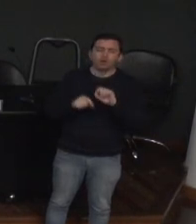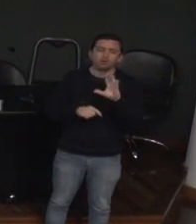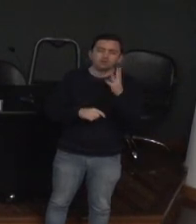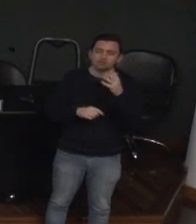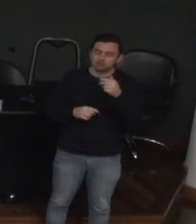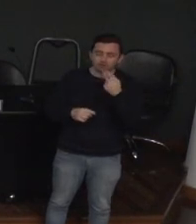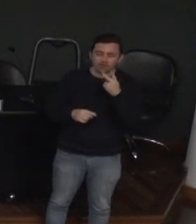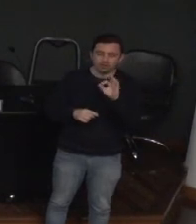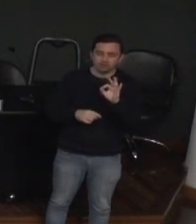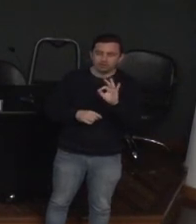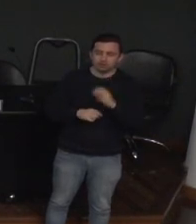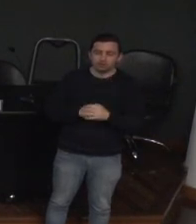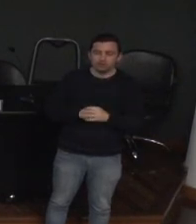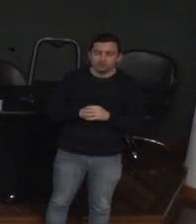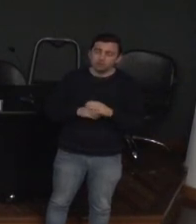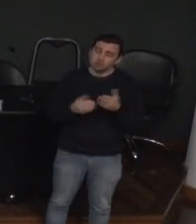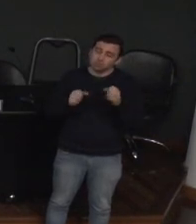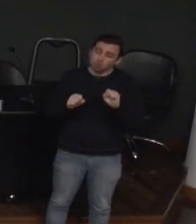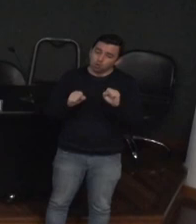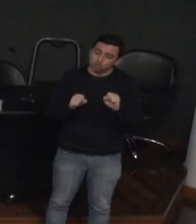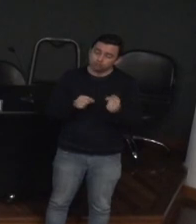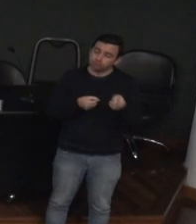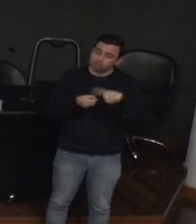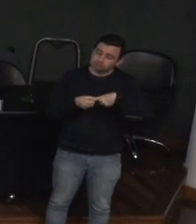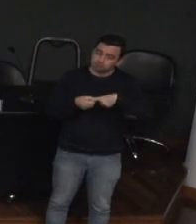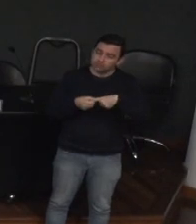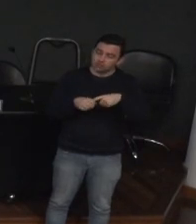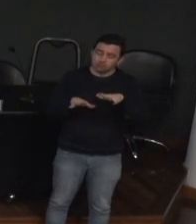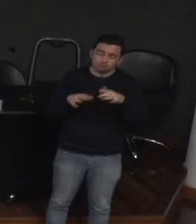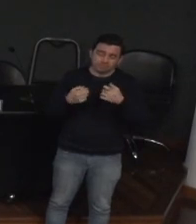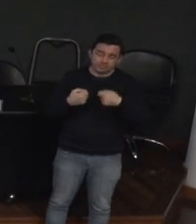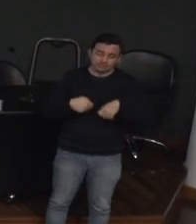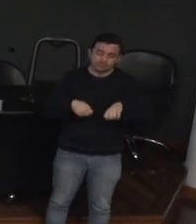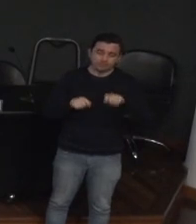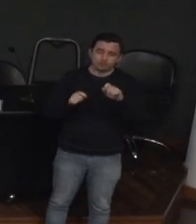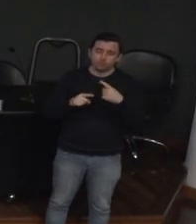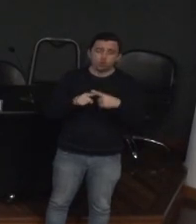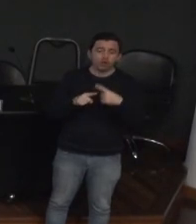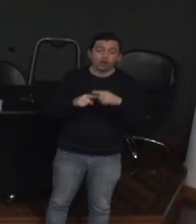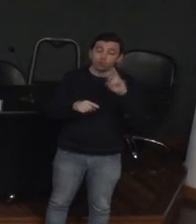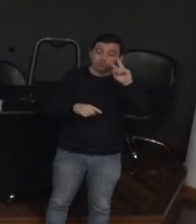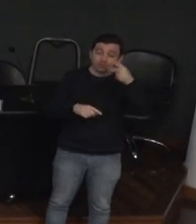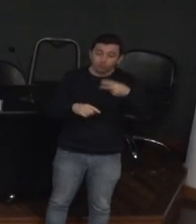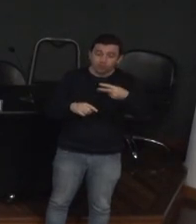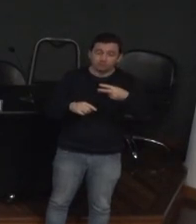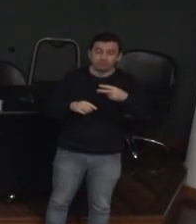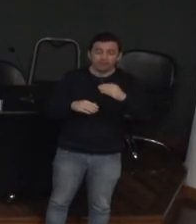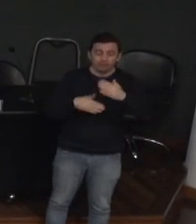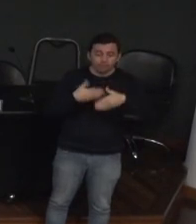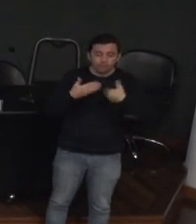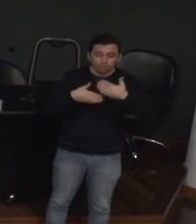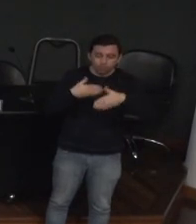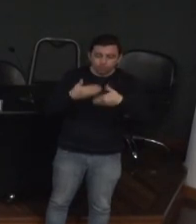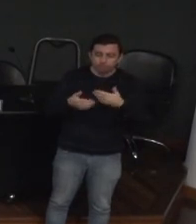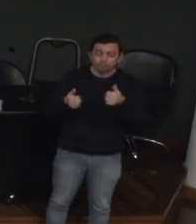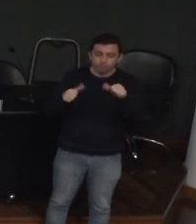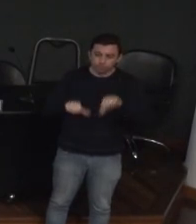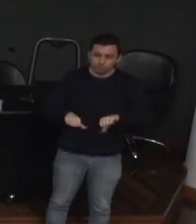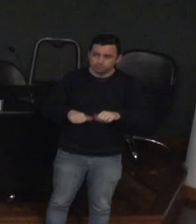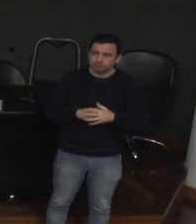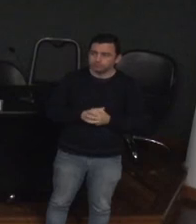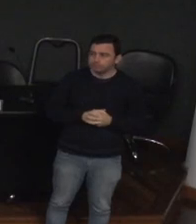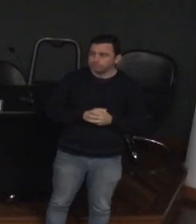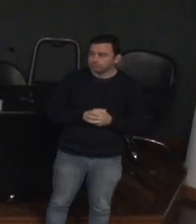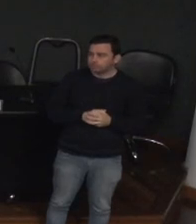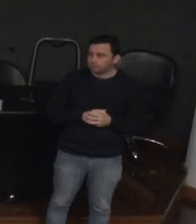aqui, eventual direito de regresso, tal, mas não é necessário. Né? Não é necessário. Perfeito. Porque essa é a consequência da consequência, né? Daí você poderia chegar ao infinito.